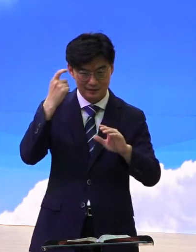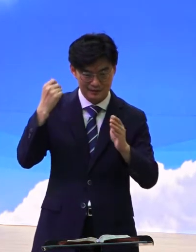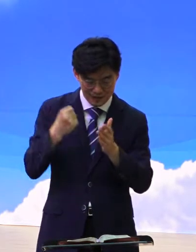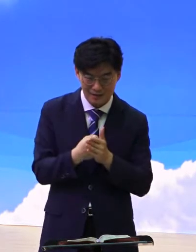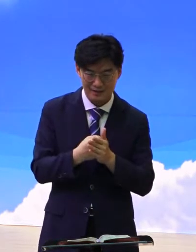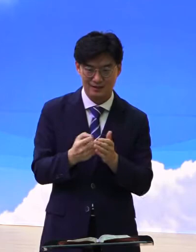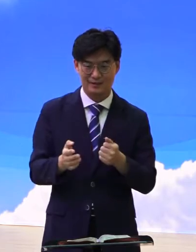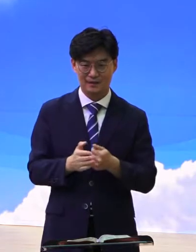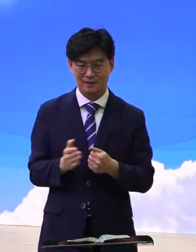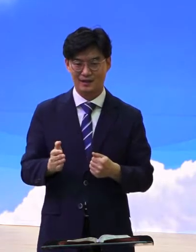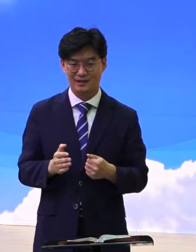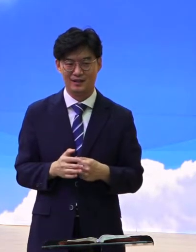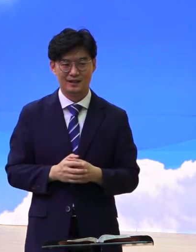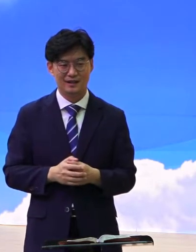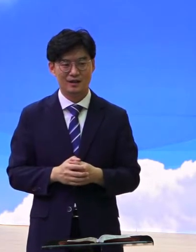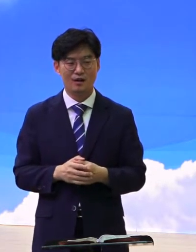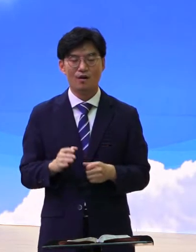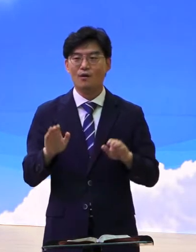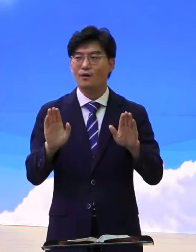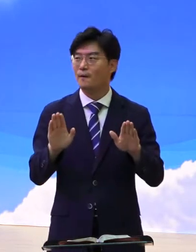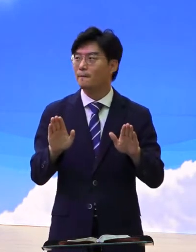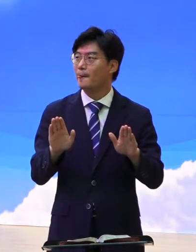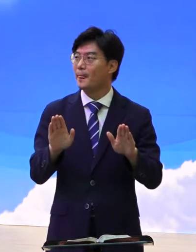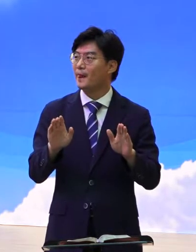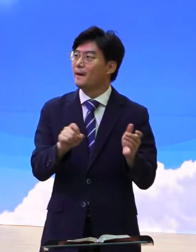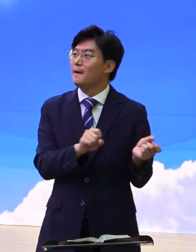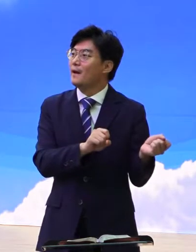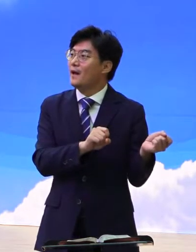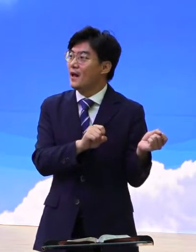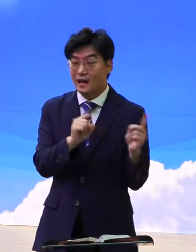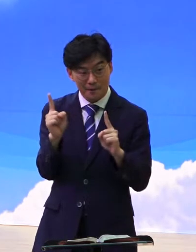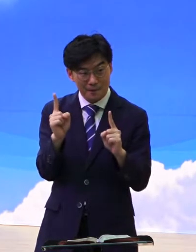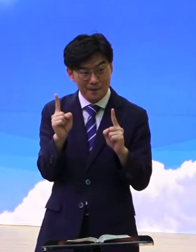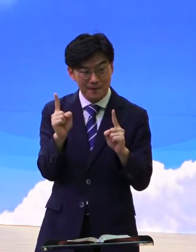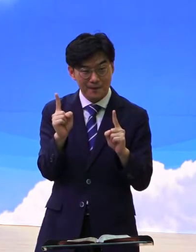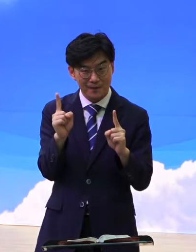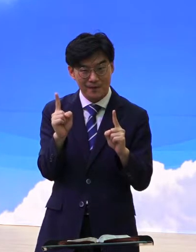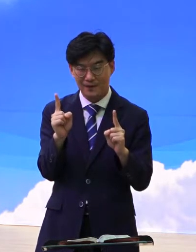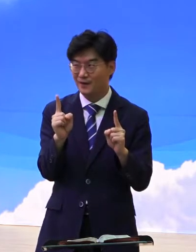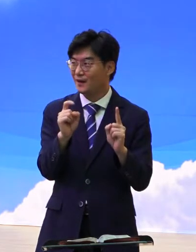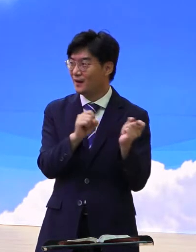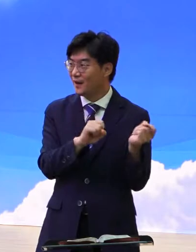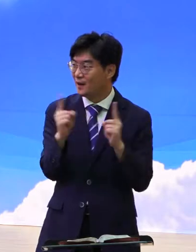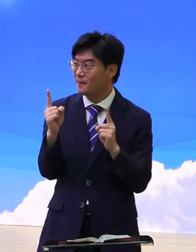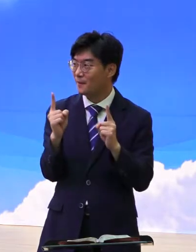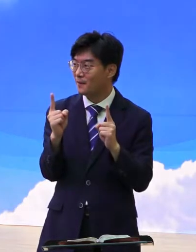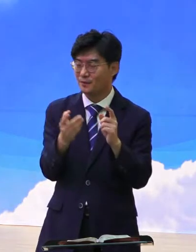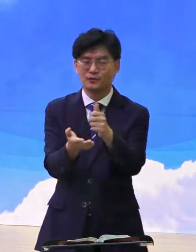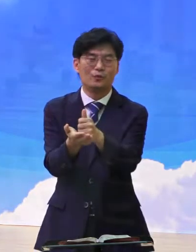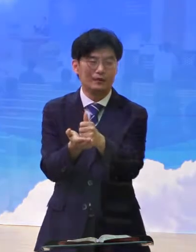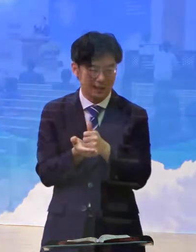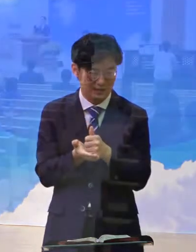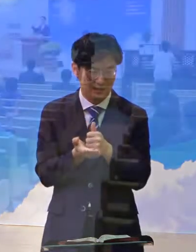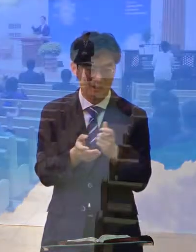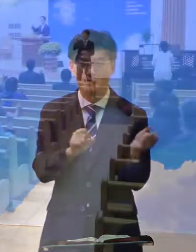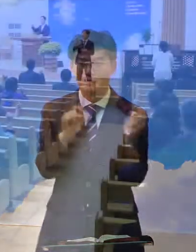총출석주일의 주제는 회복으로의 초대입니다. 우리에게는 회복이 필요합니다. 여러분, 이 주제를 한번 준비!